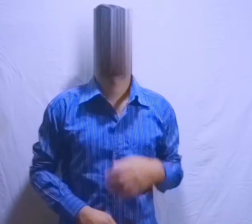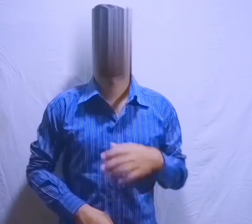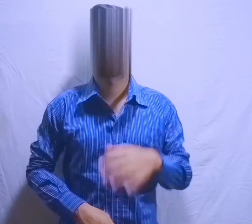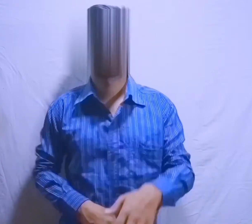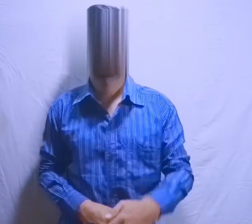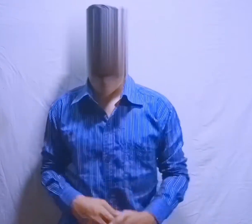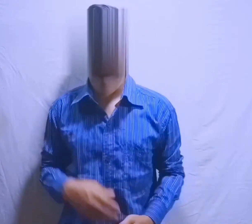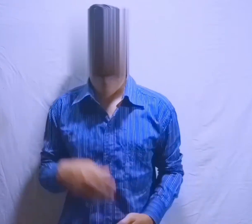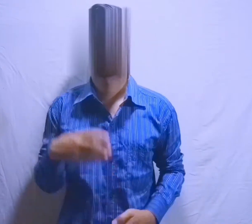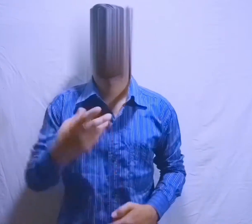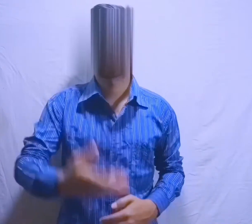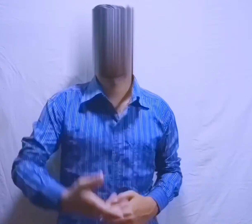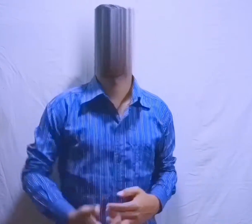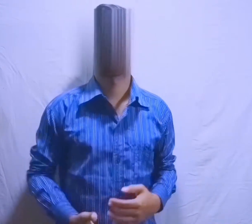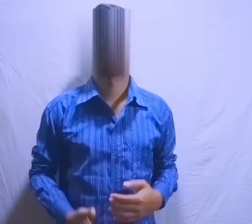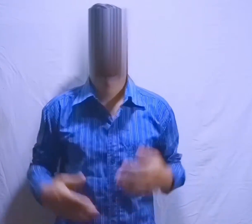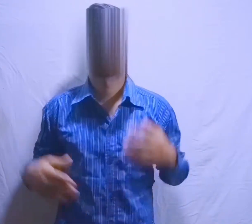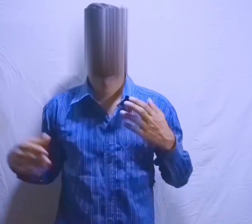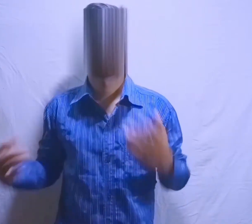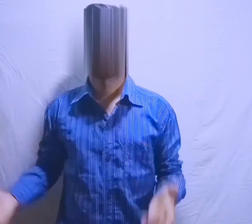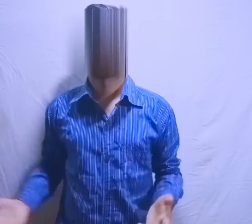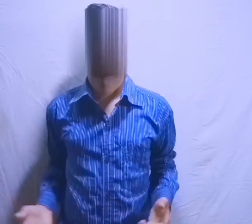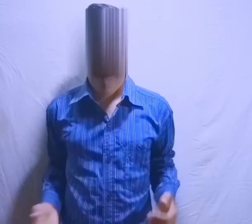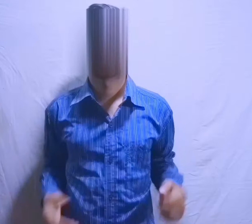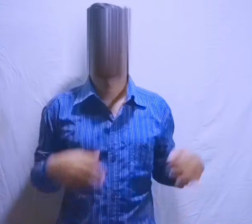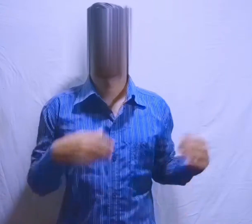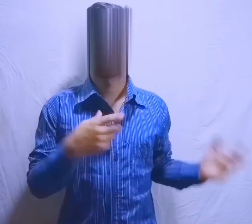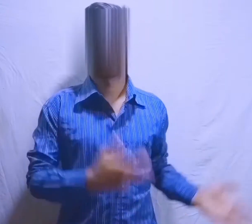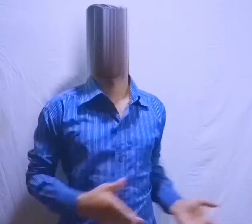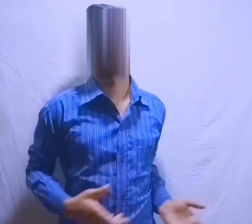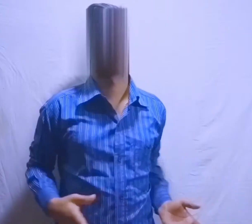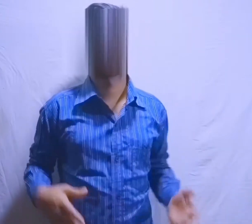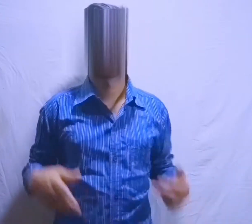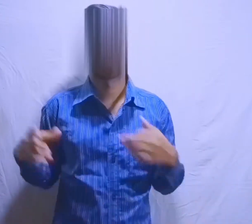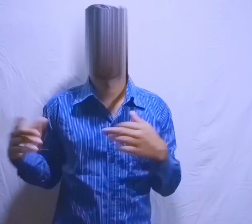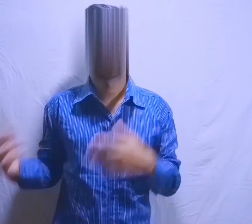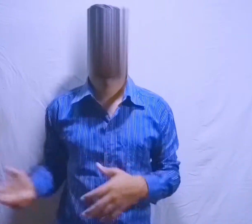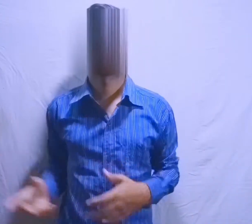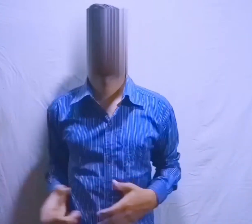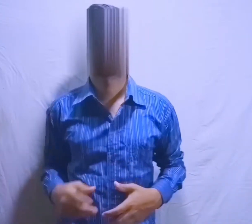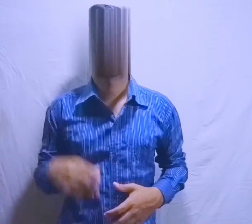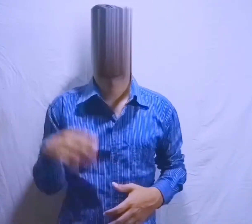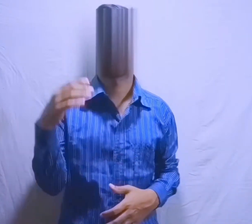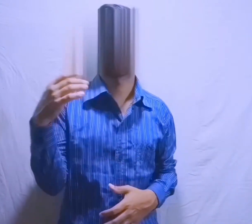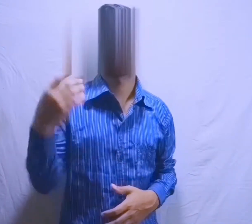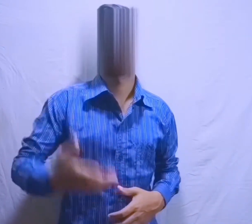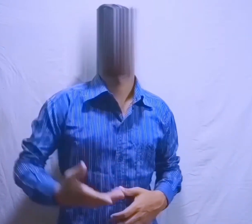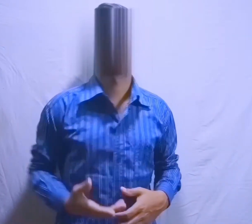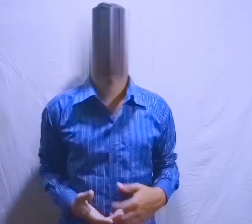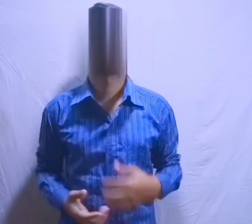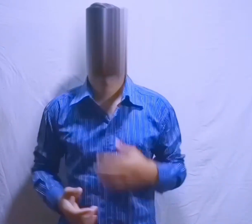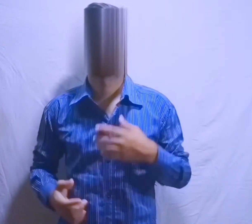দাওয়া বাড়ছে শরীরের স্থূলতা। চিকিৎসকদের মতে স্থূলতা বা বাড়তি মেদ